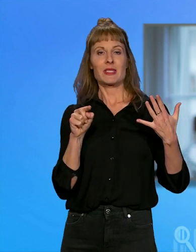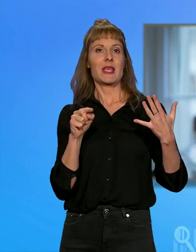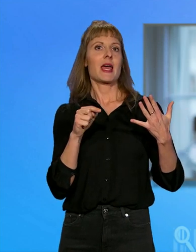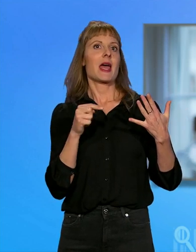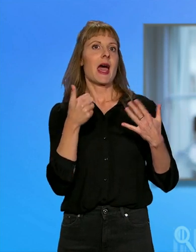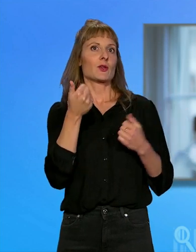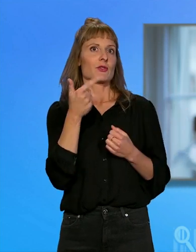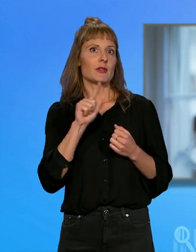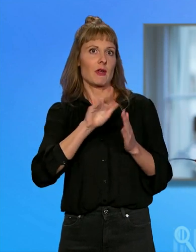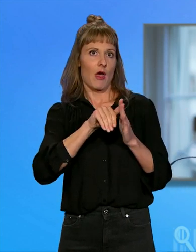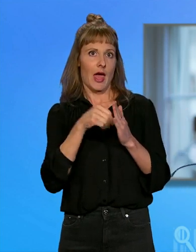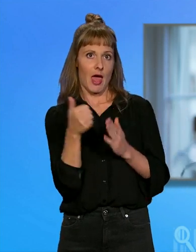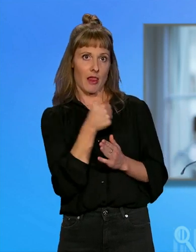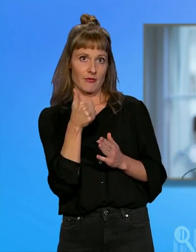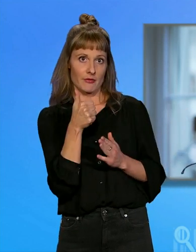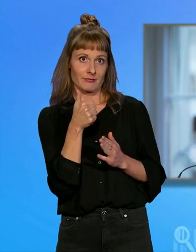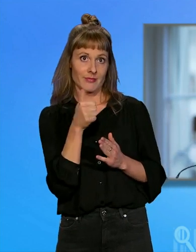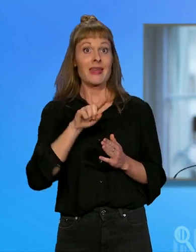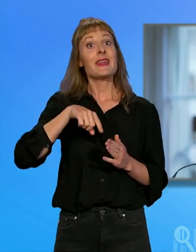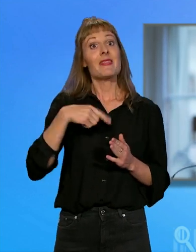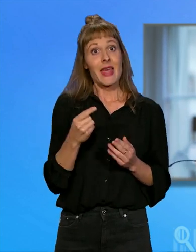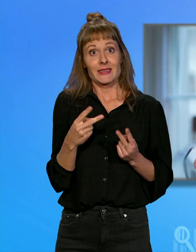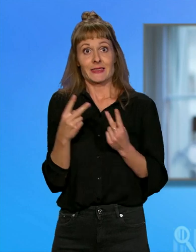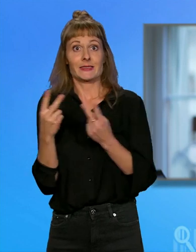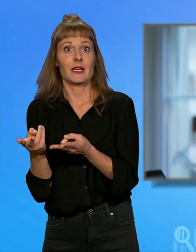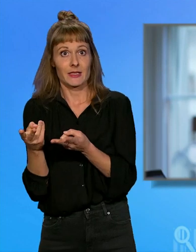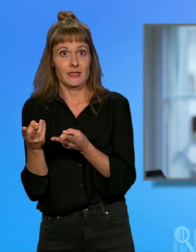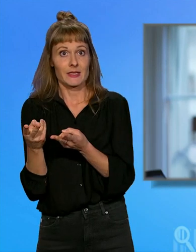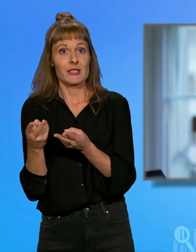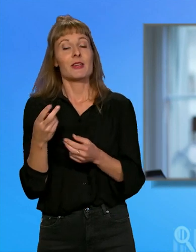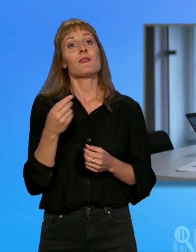genau 3 Minuten Zeit, für das nächste Päckchen zu liefern.